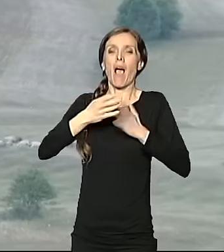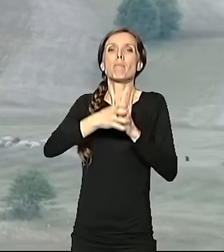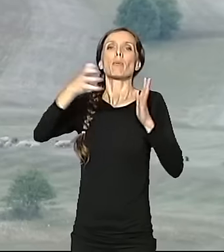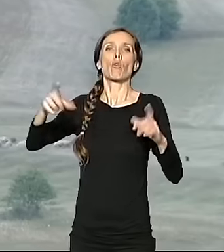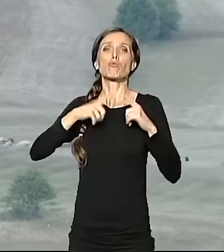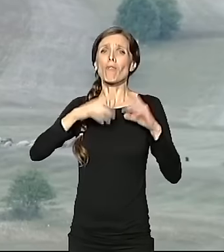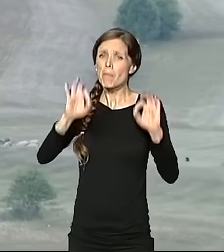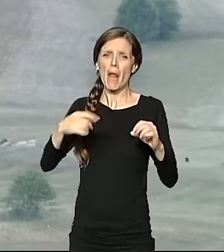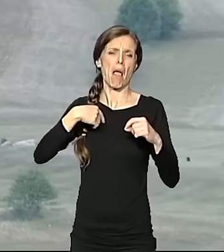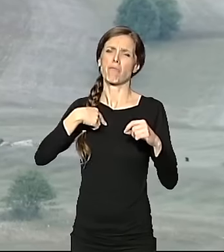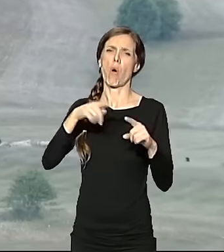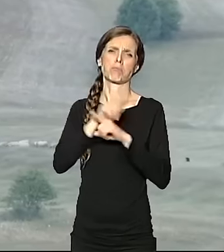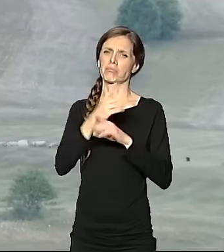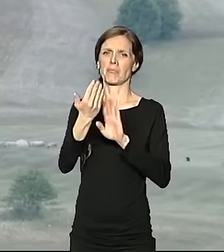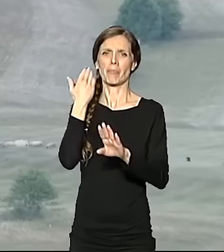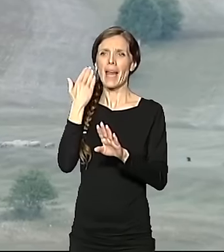produžio život.